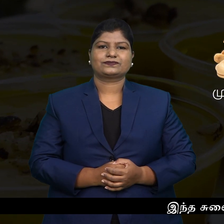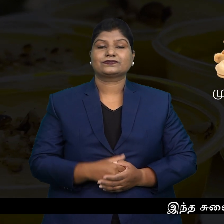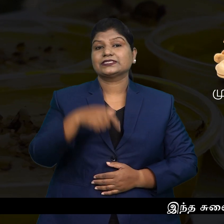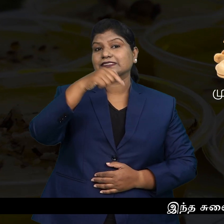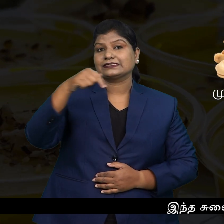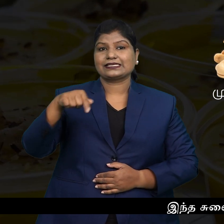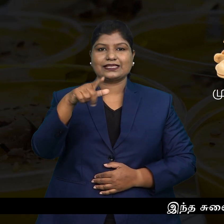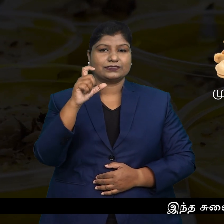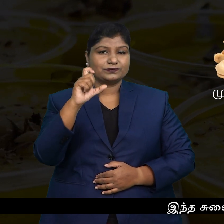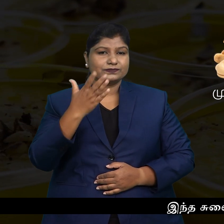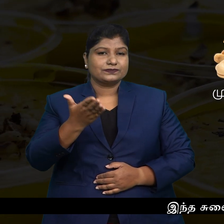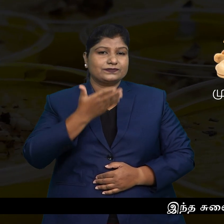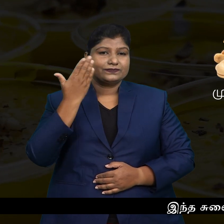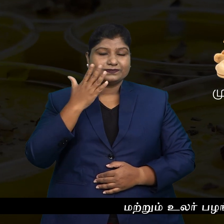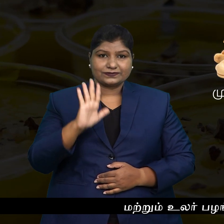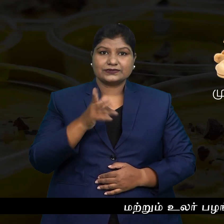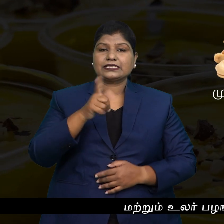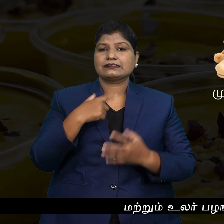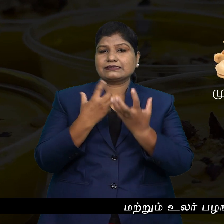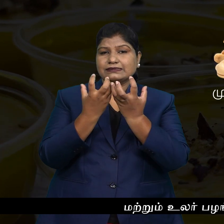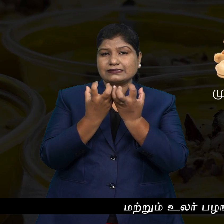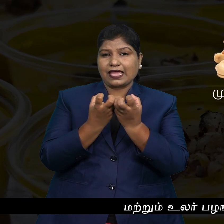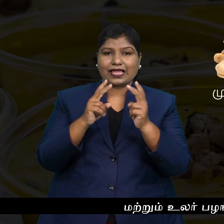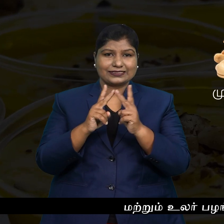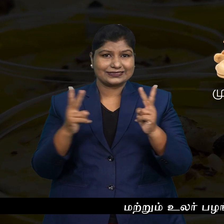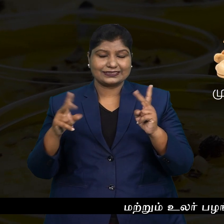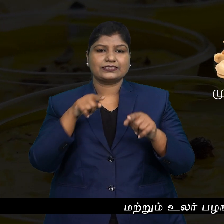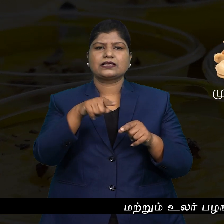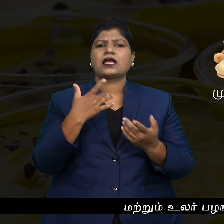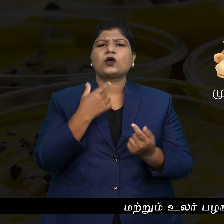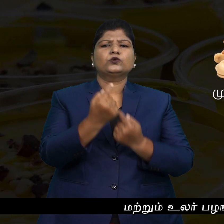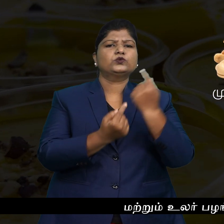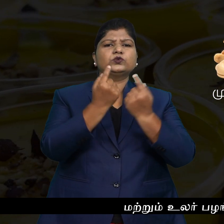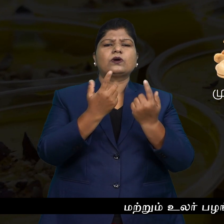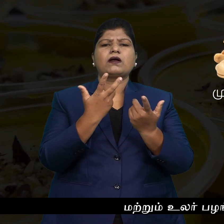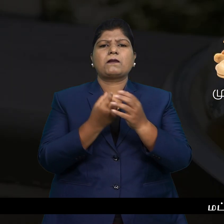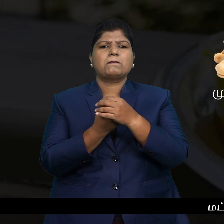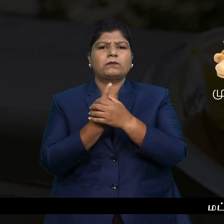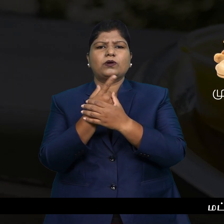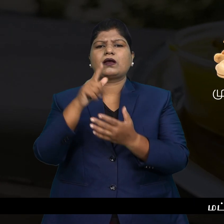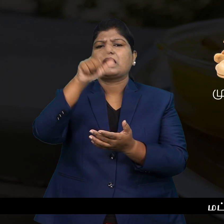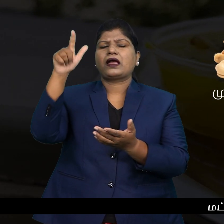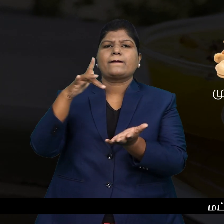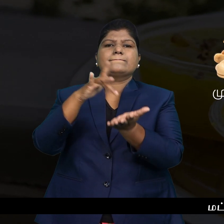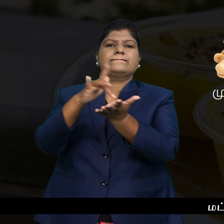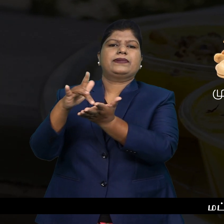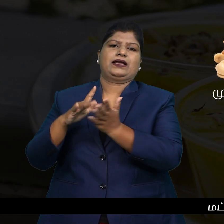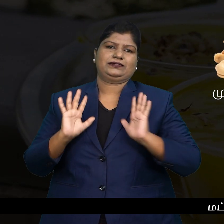இந்த சுவையூட்டிகள், அதாவது மசாலா மற்றும் உலர் பழங்கள் குறிப்பிட்ட இடங்களில் மட்டுமே வளரும்.